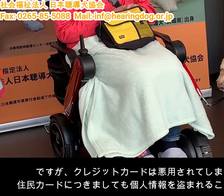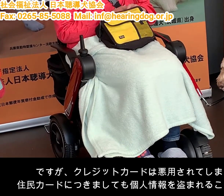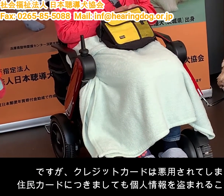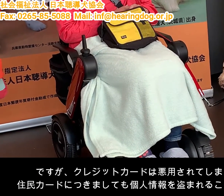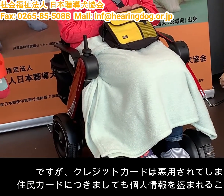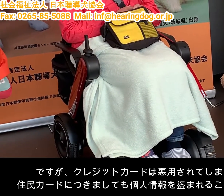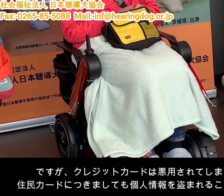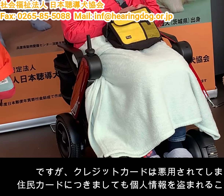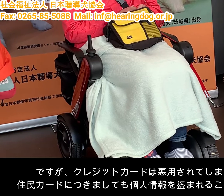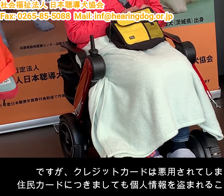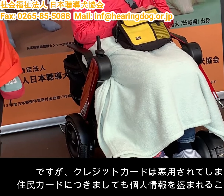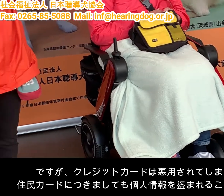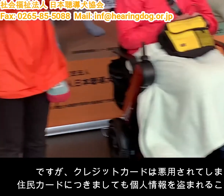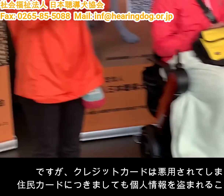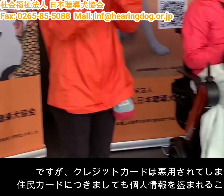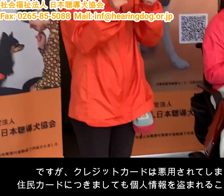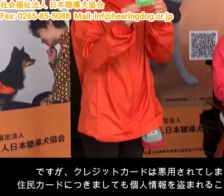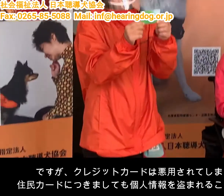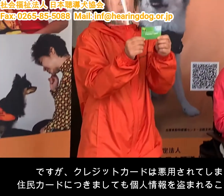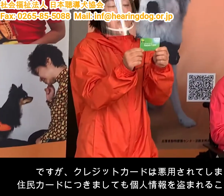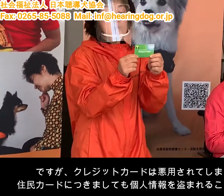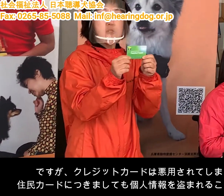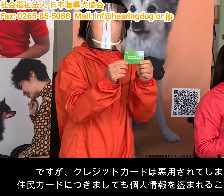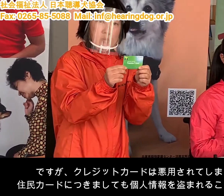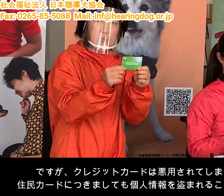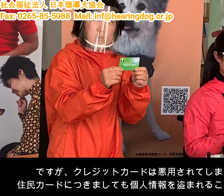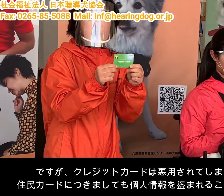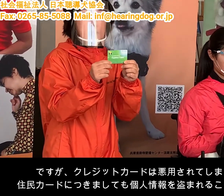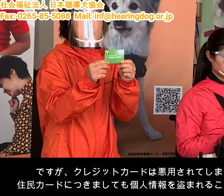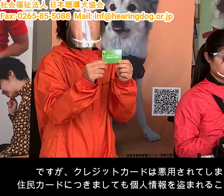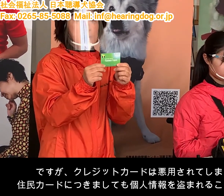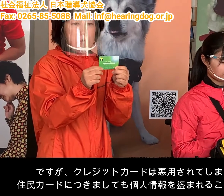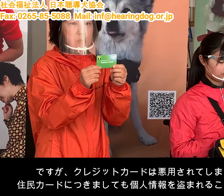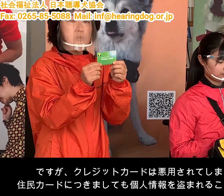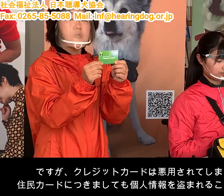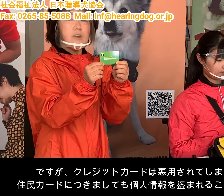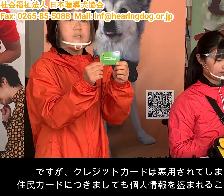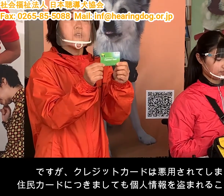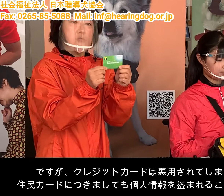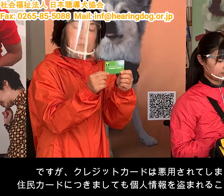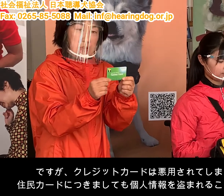し、住民カードにしましても、個人情報を盗まれるということがあるかもしれません